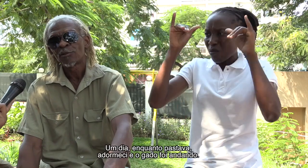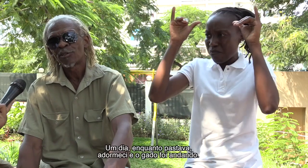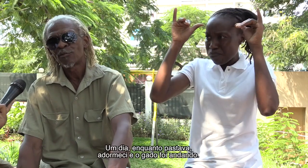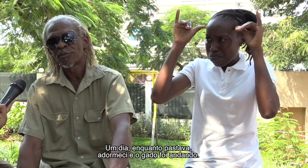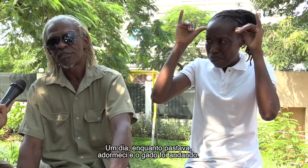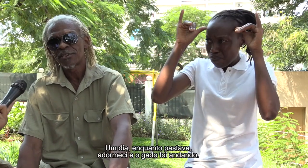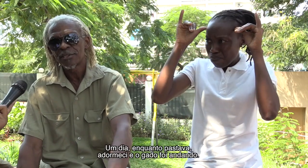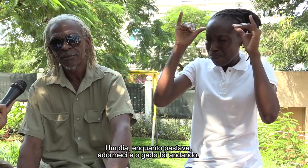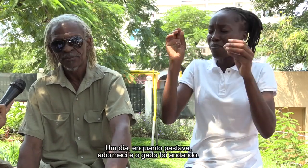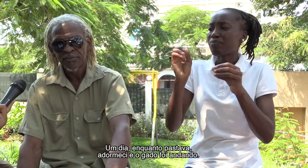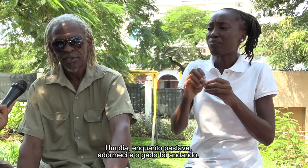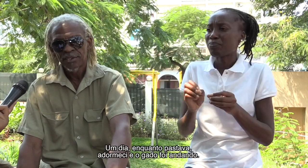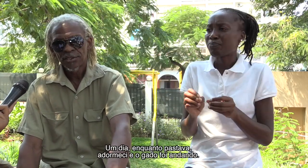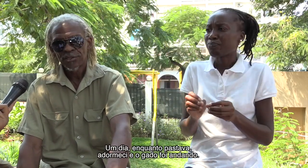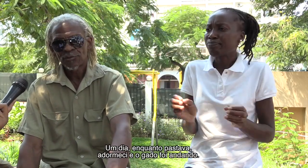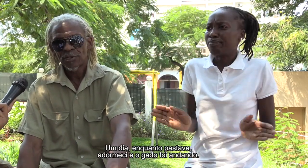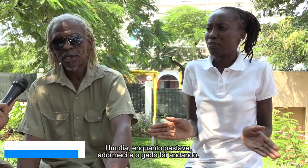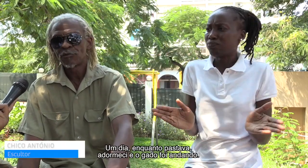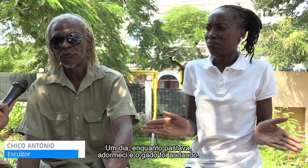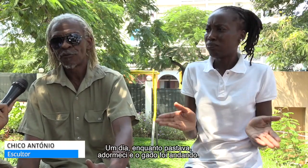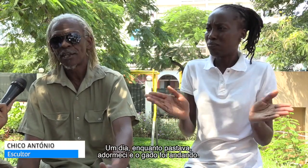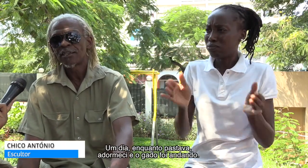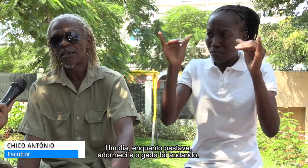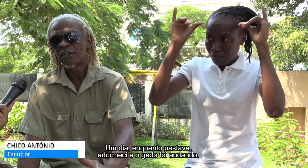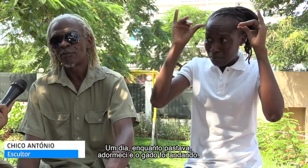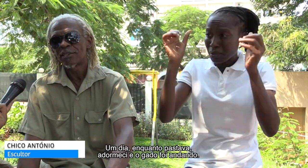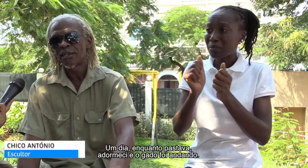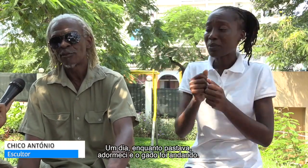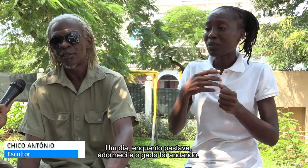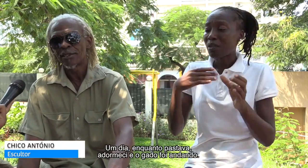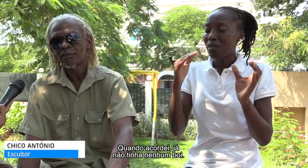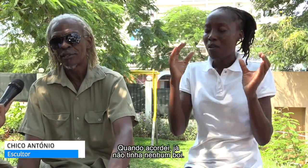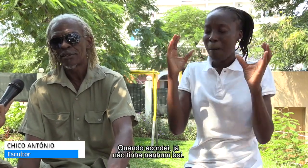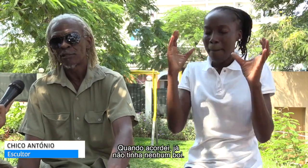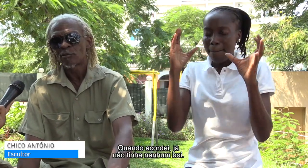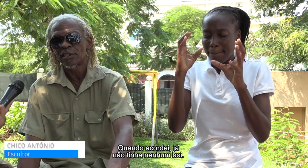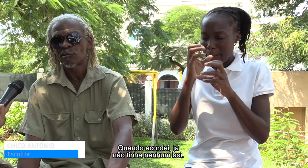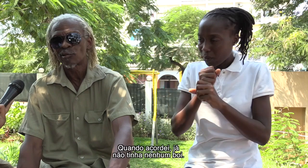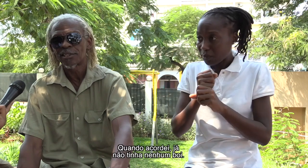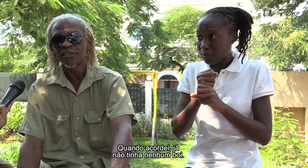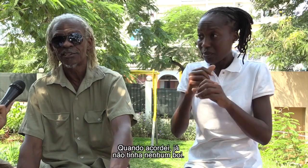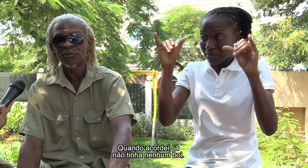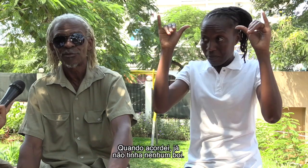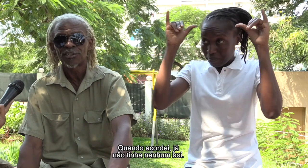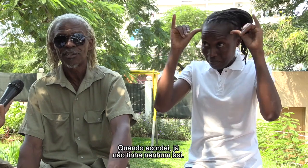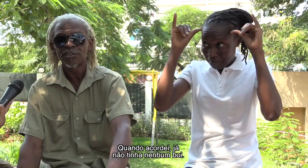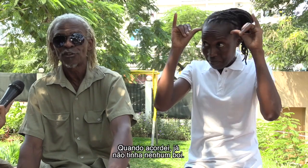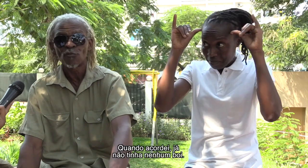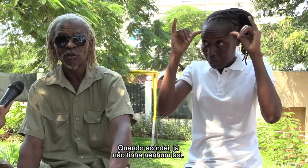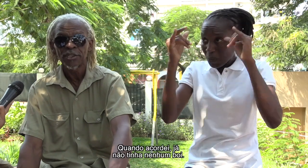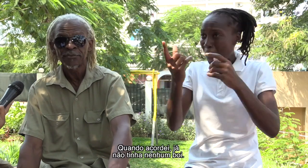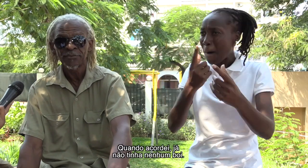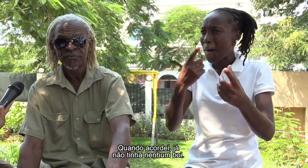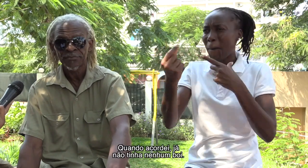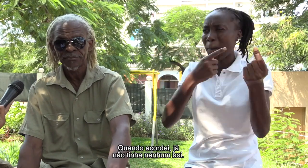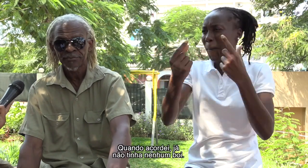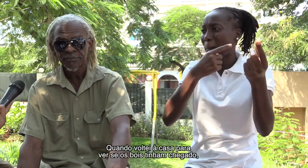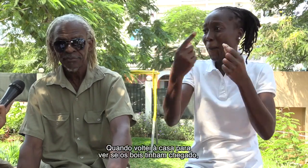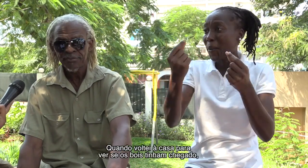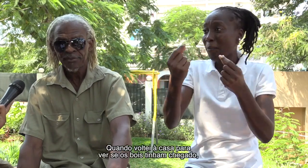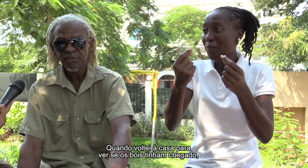eu adormeci e o gado foi andando, andando, andando, andando. Quando acordei, já não tinha nenhum boi.